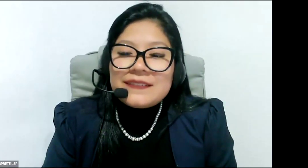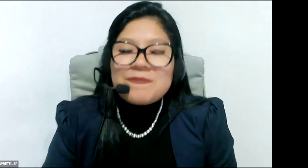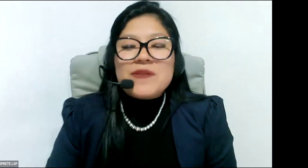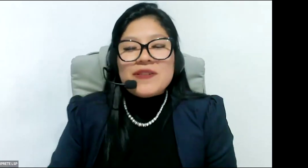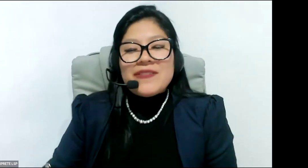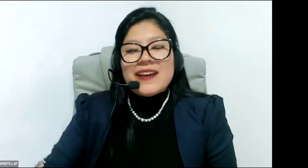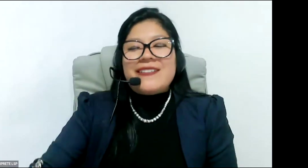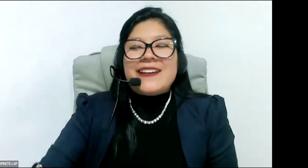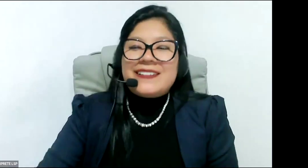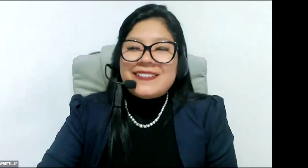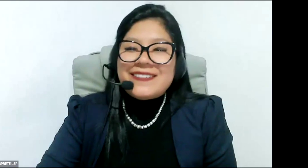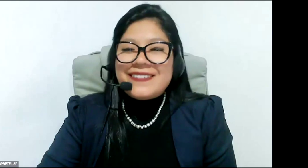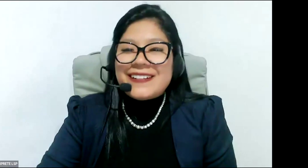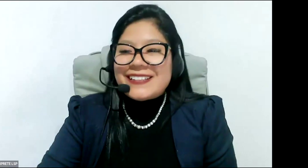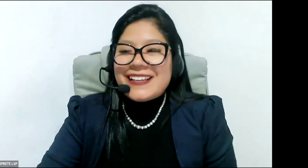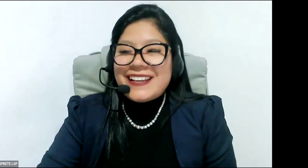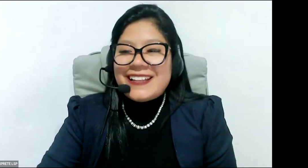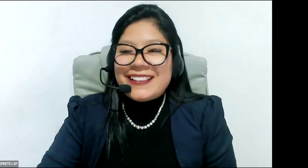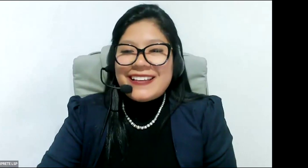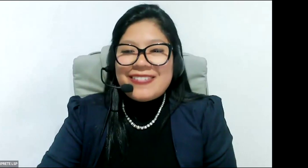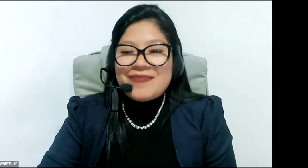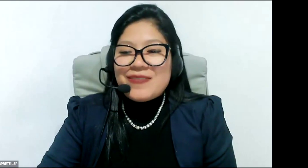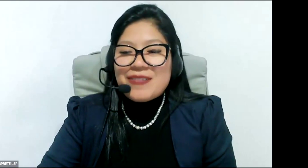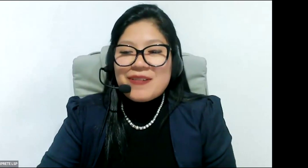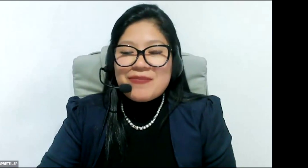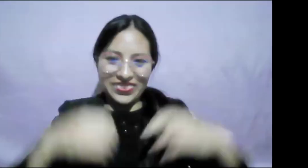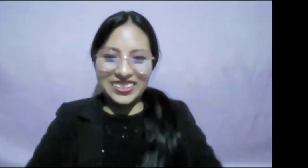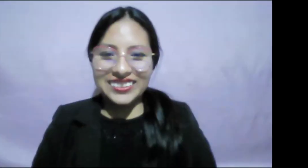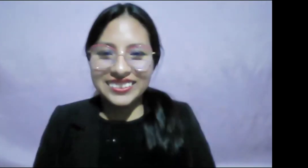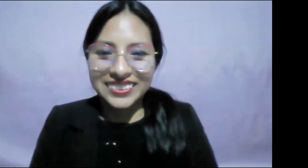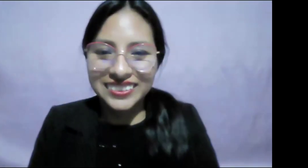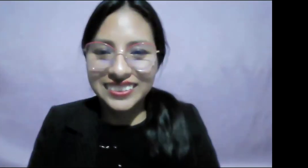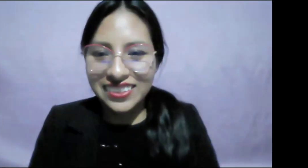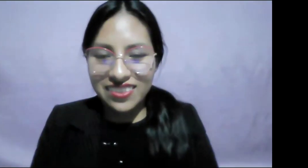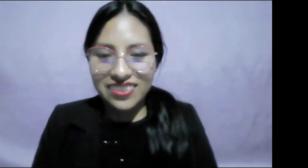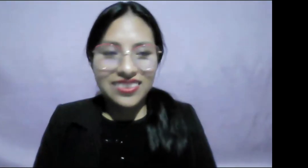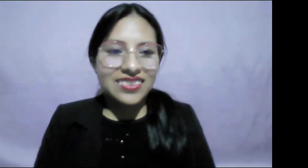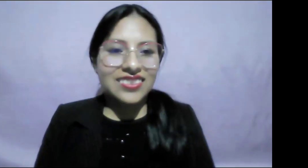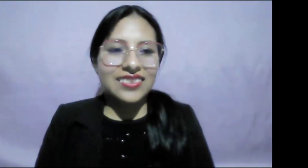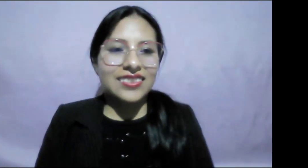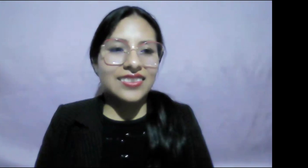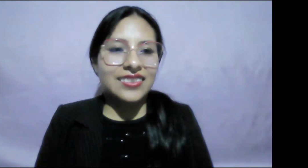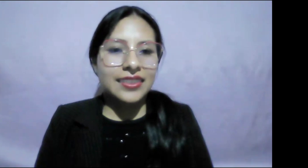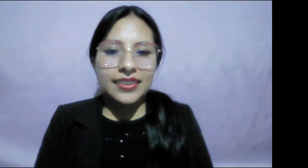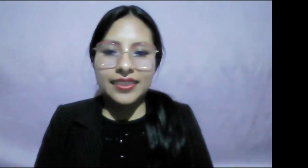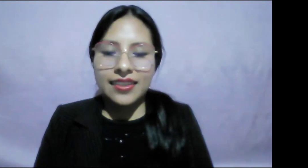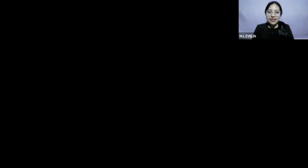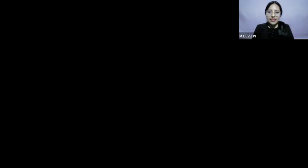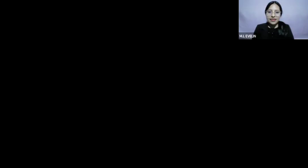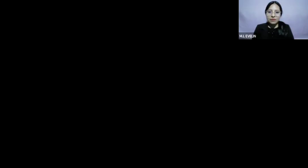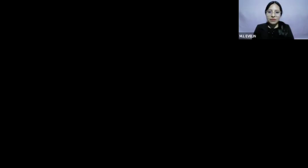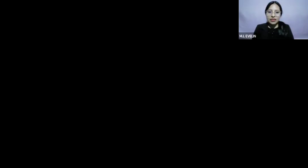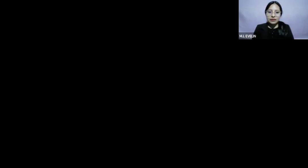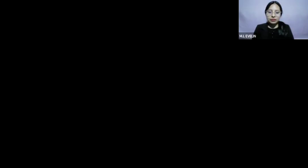Loreto Muy bien corazón Excelente muy bien mi amor muy bien Vamos